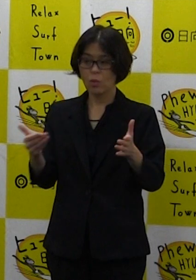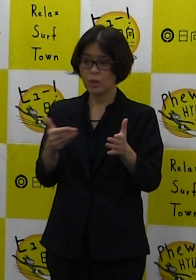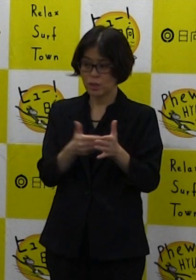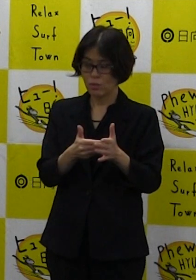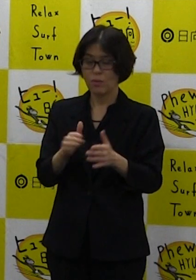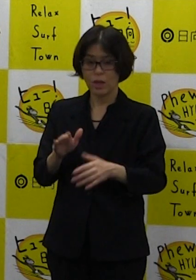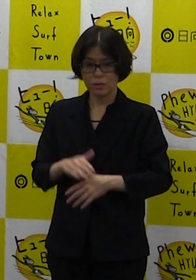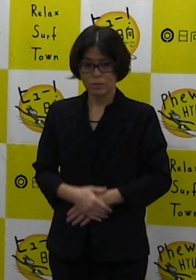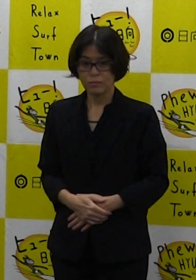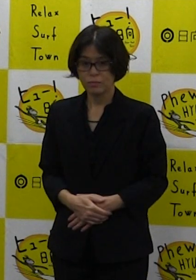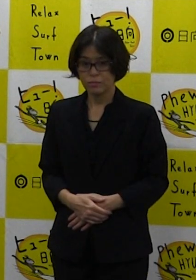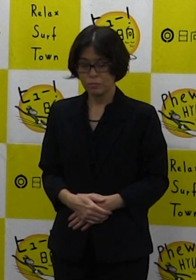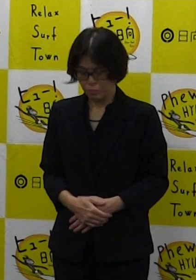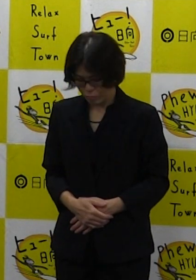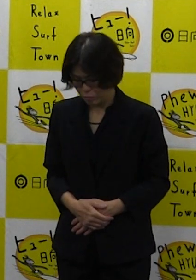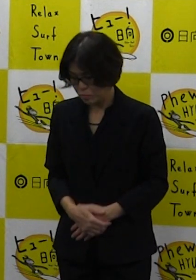ます